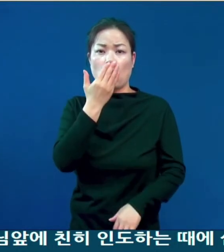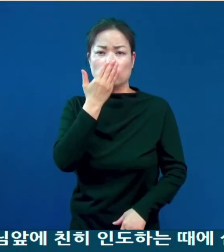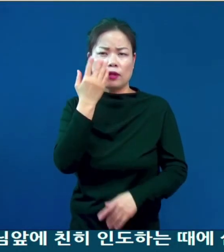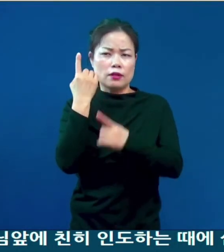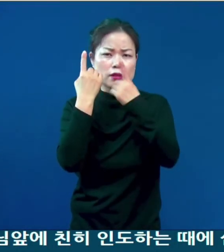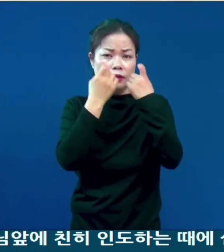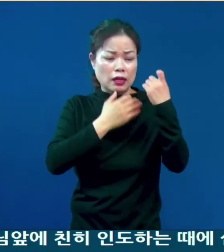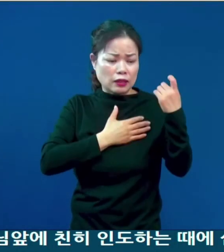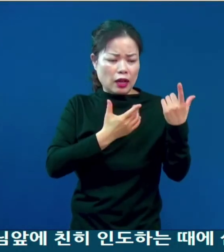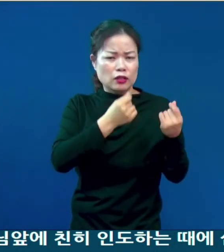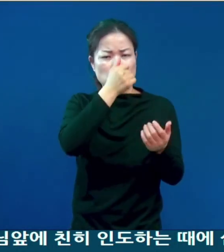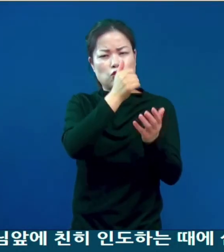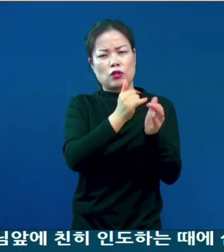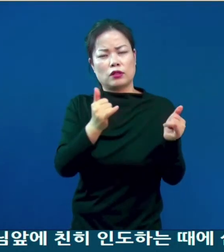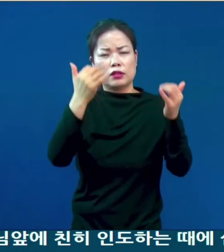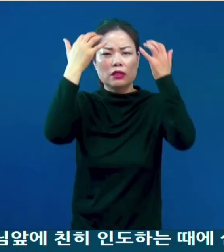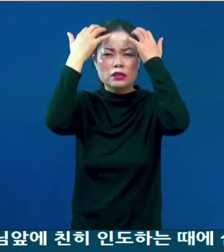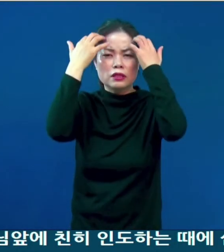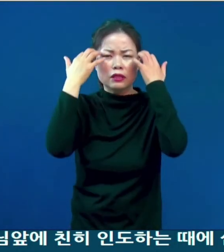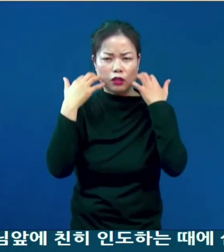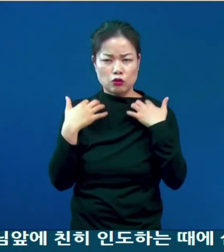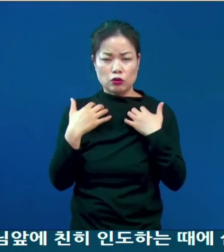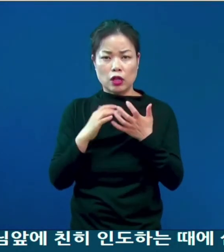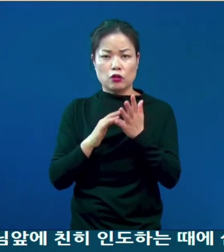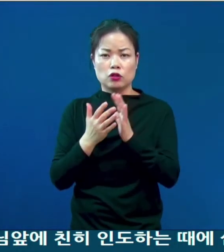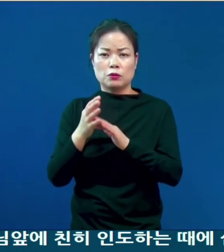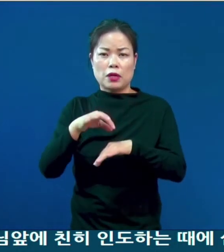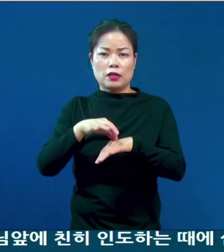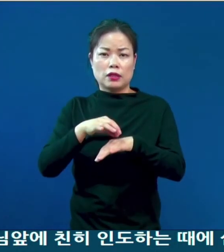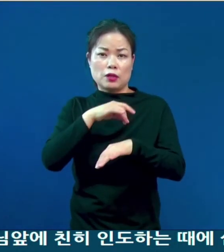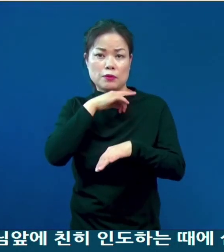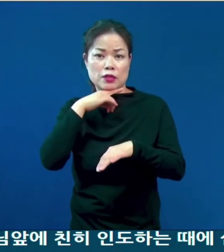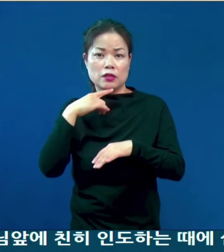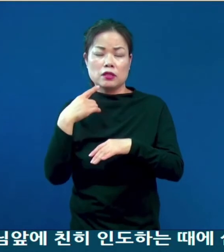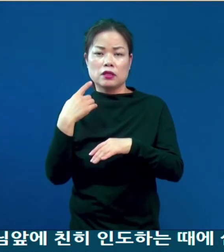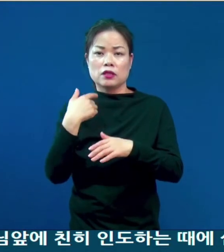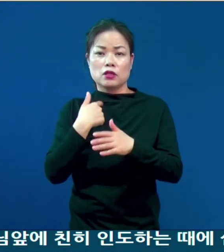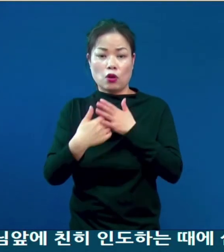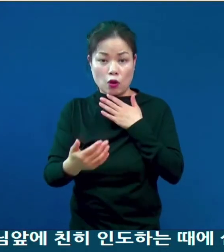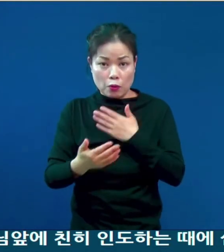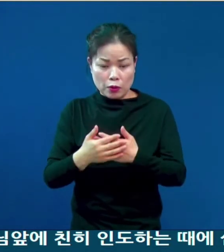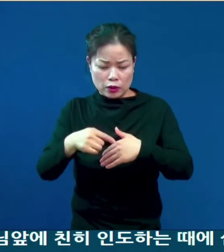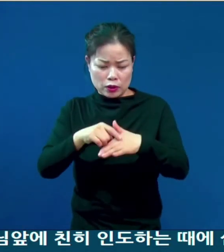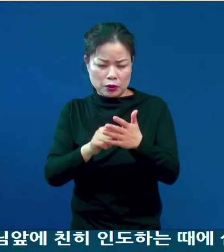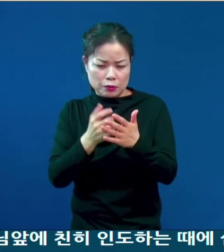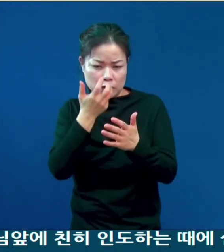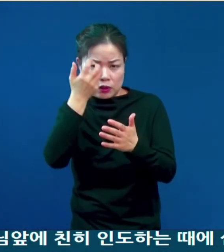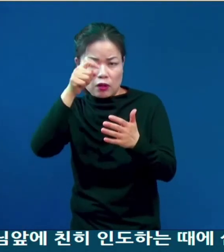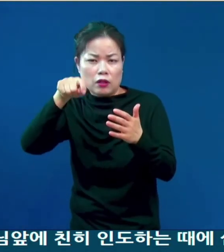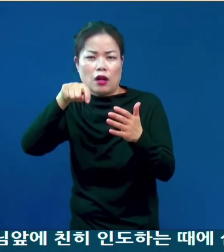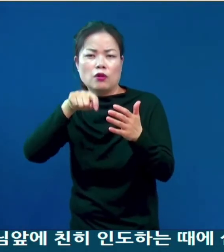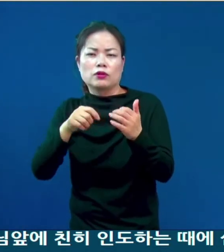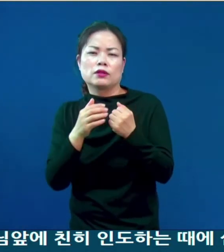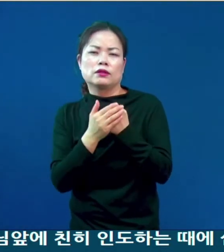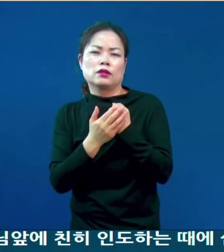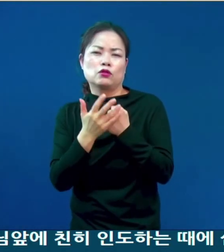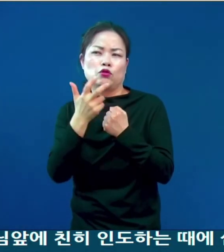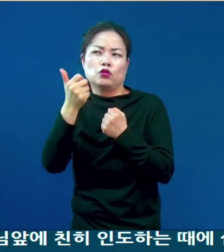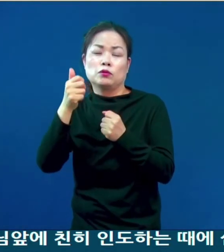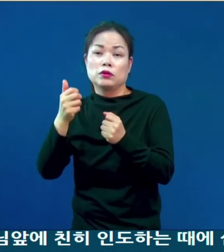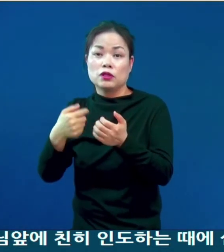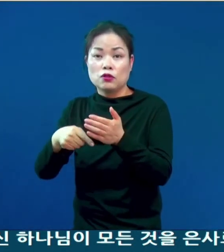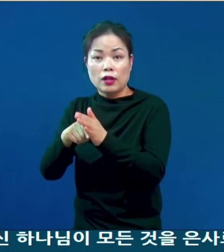나 같은 죄인을 위해서 흘려주신 예수님의 살과 피를 경험하며 우리 심령 가운데 은혜와 주님을 향한